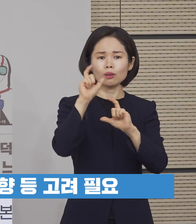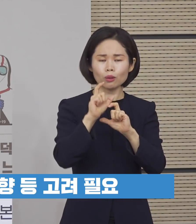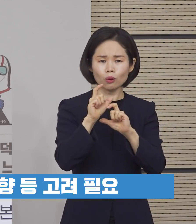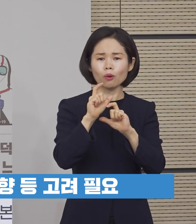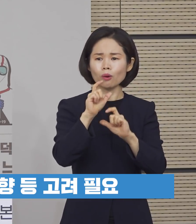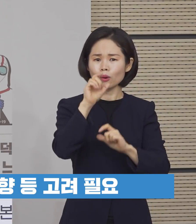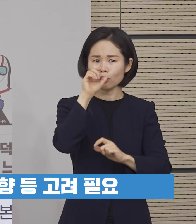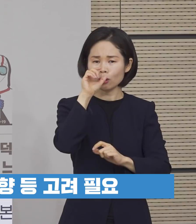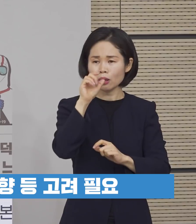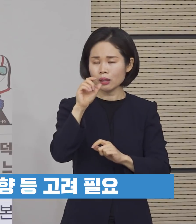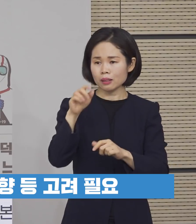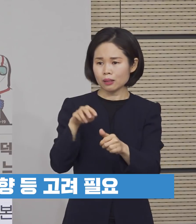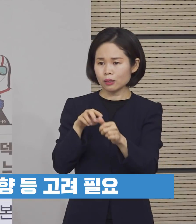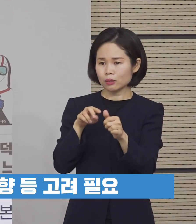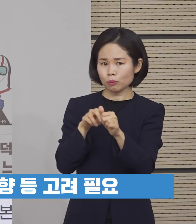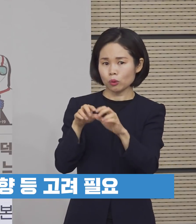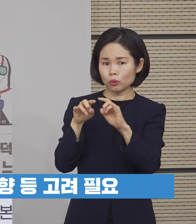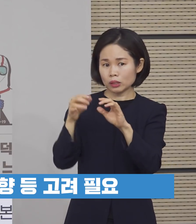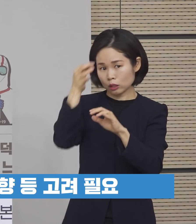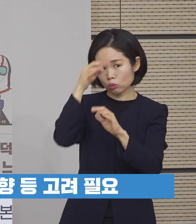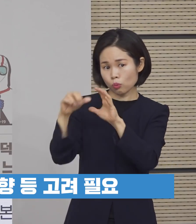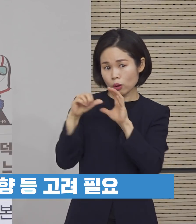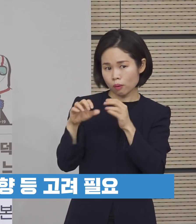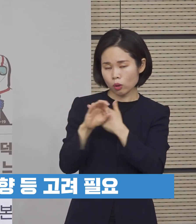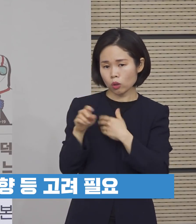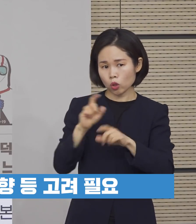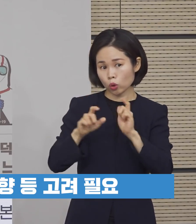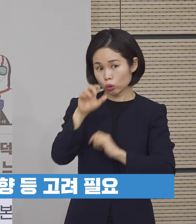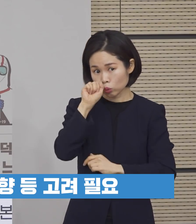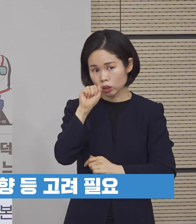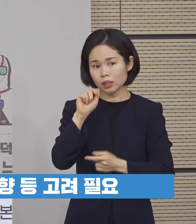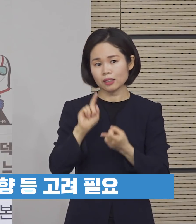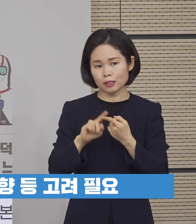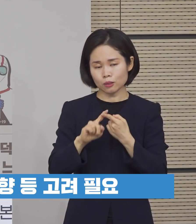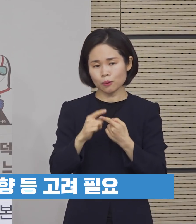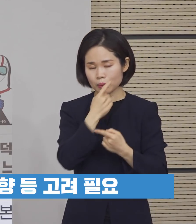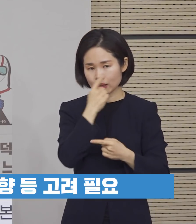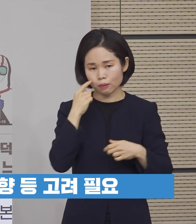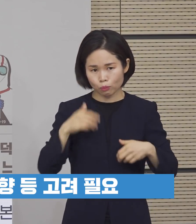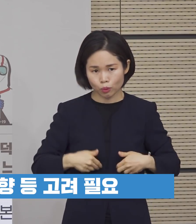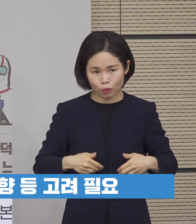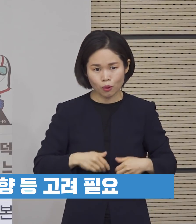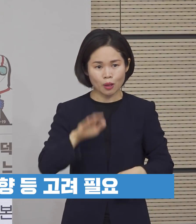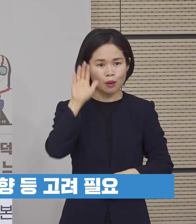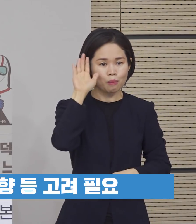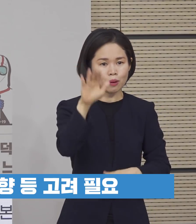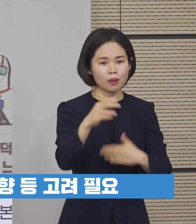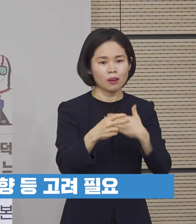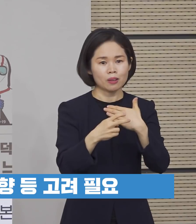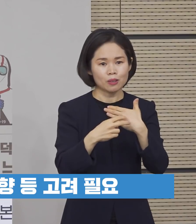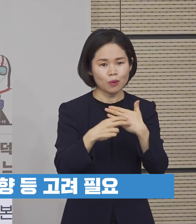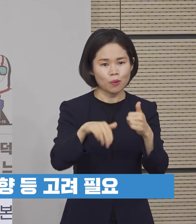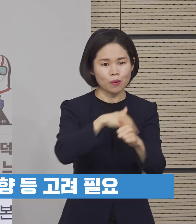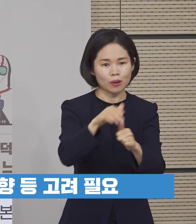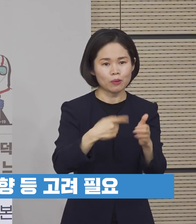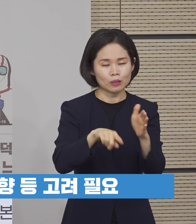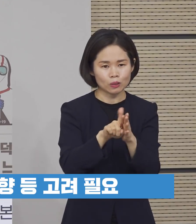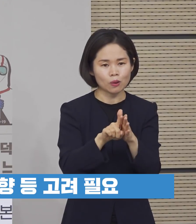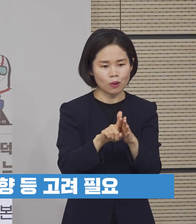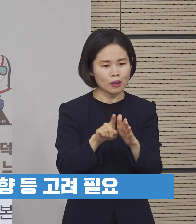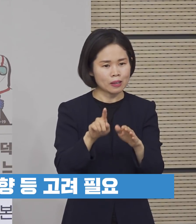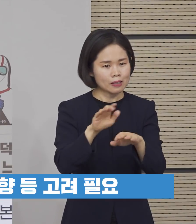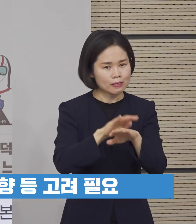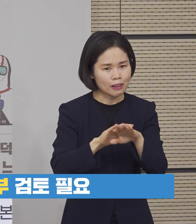수 있는 그런 그 가능성이 있는지, 그리고 미래의 의료 환경에 대해서 보다 적극적으로 좀